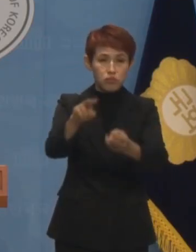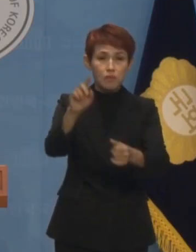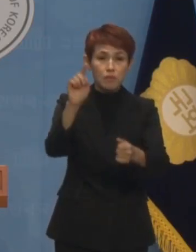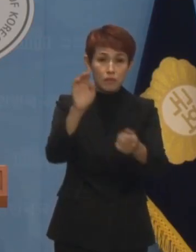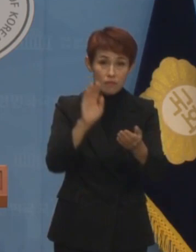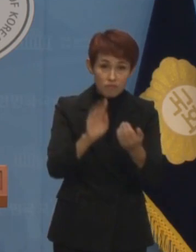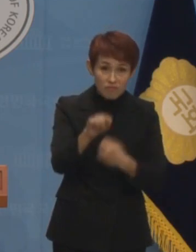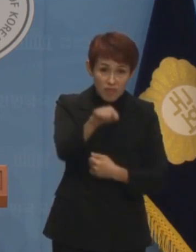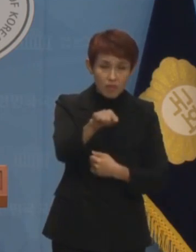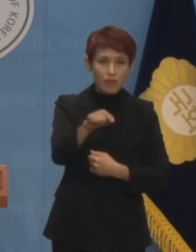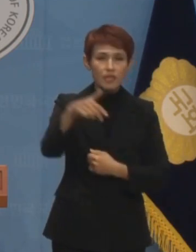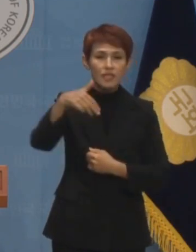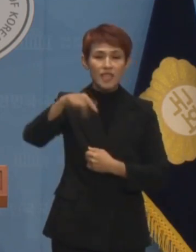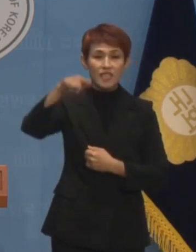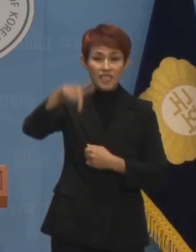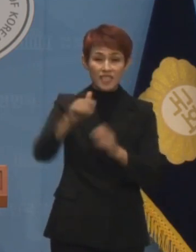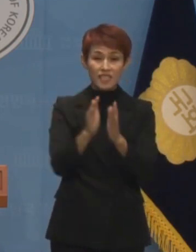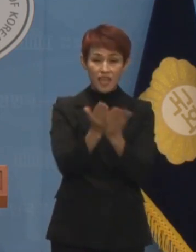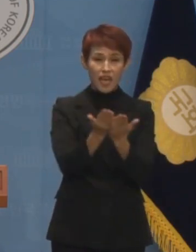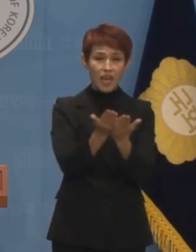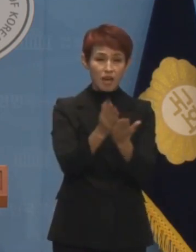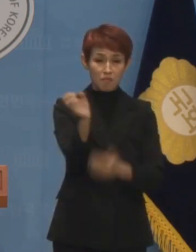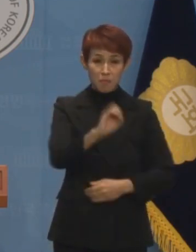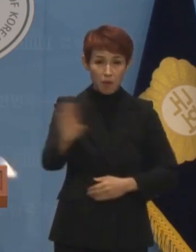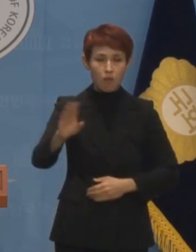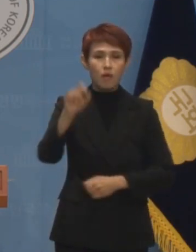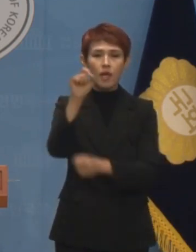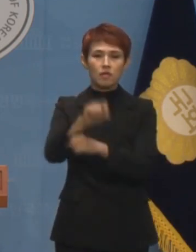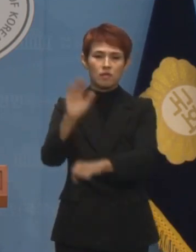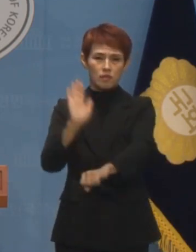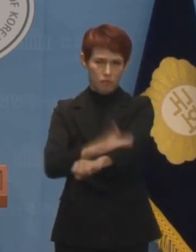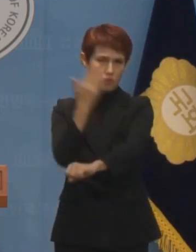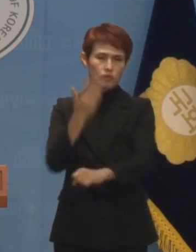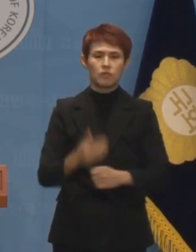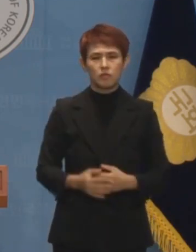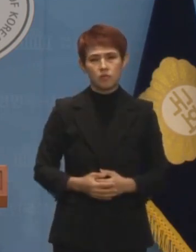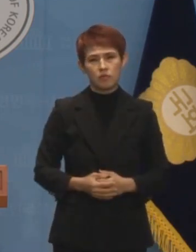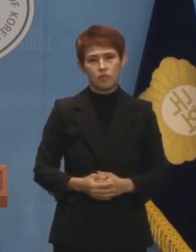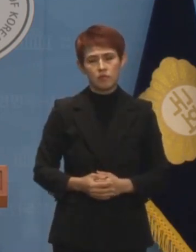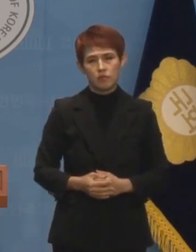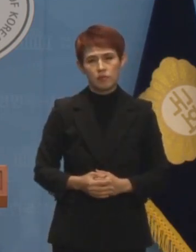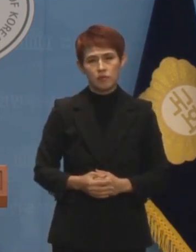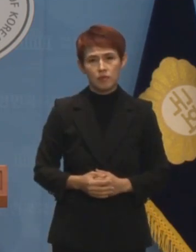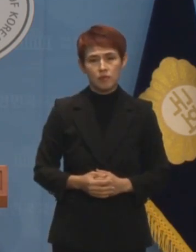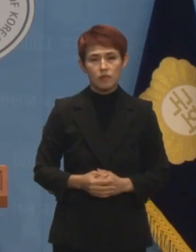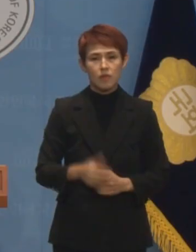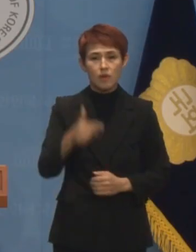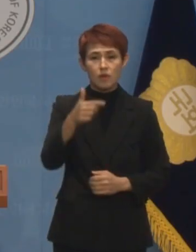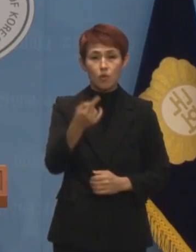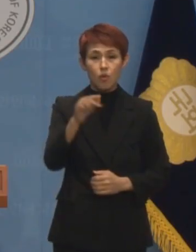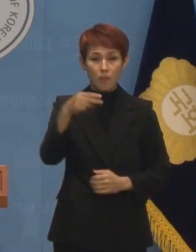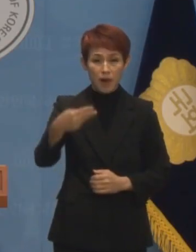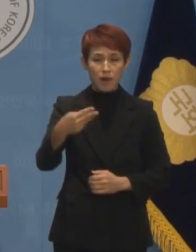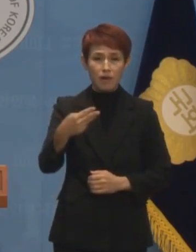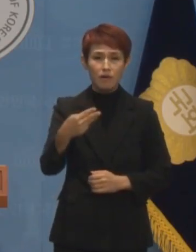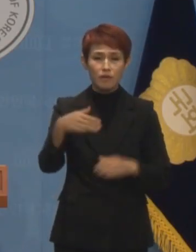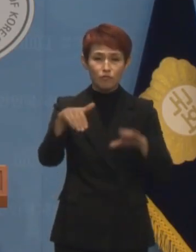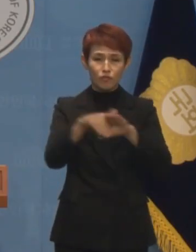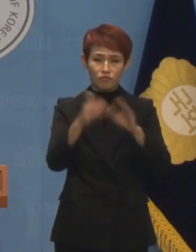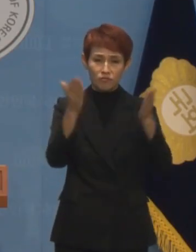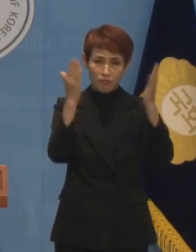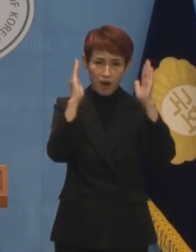일은 분명 행정의 책임입니다. 더 안타까운 일은 노벨 문학상을 받아